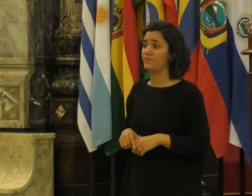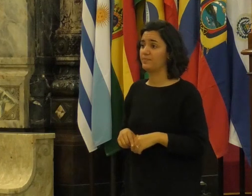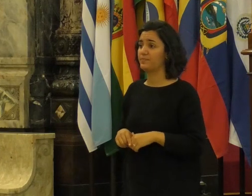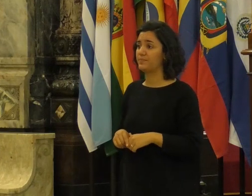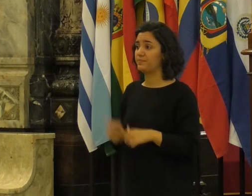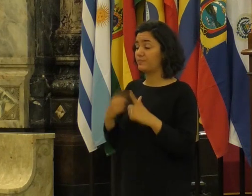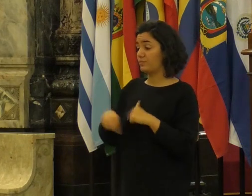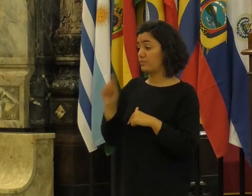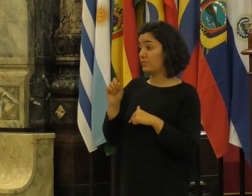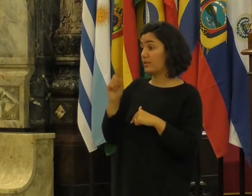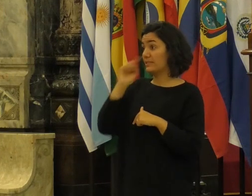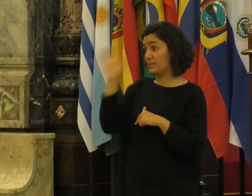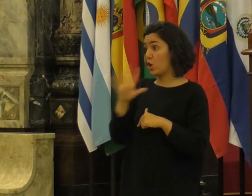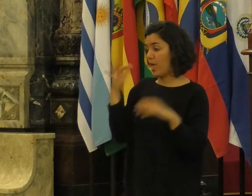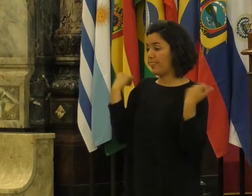la psicología del deporte.